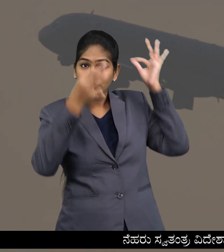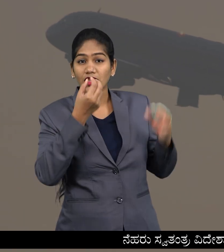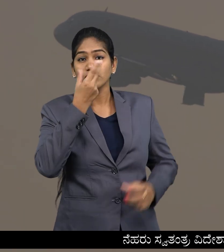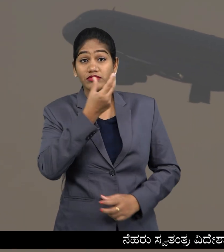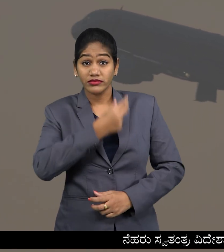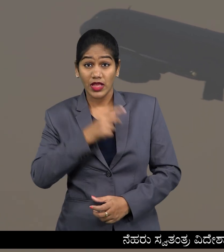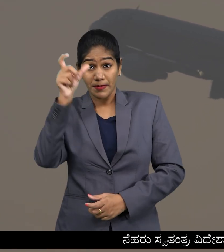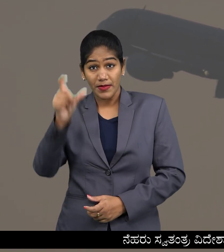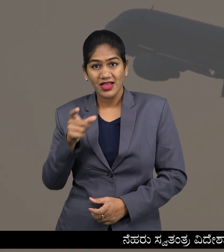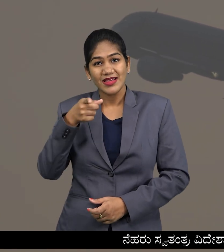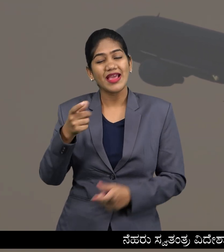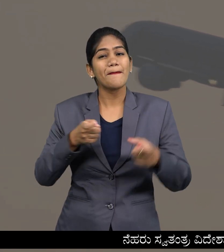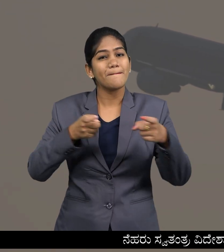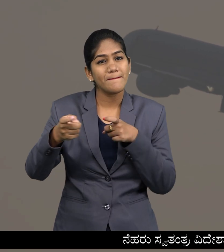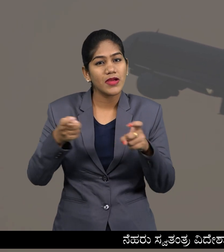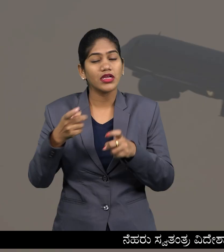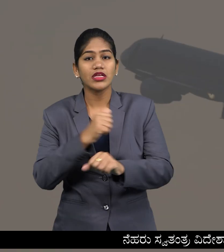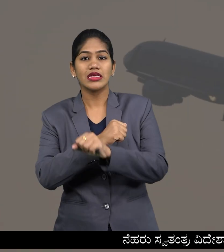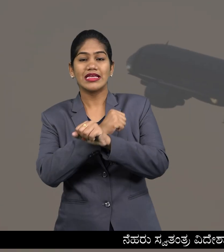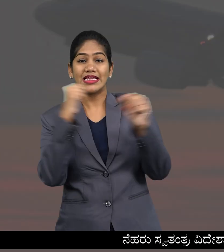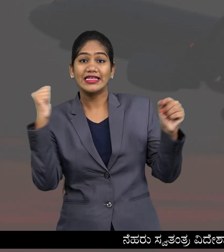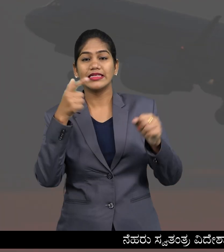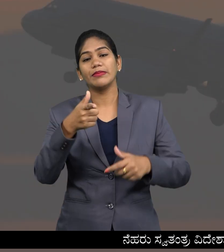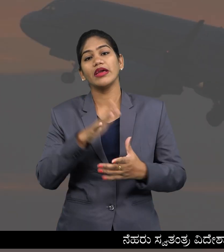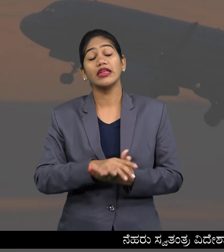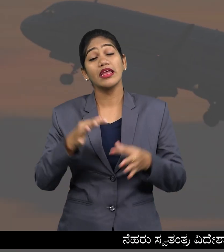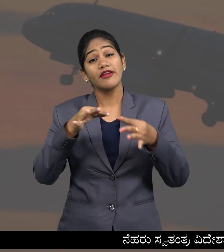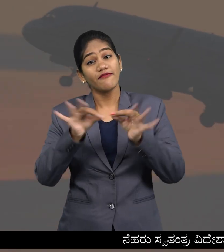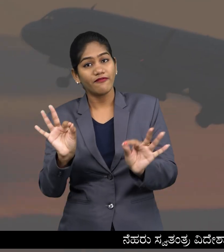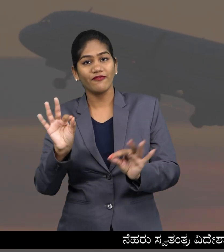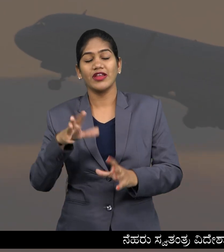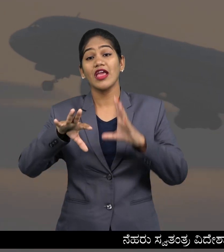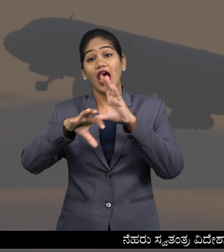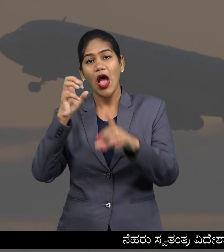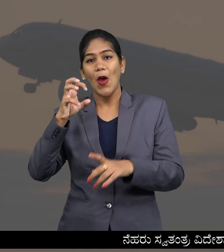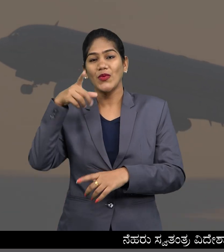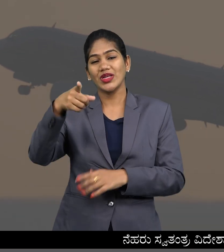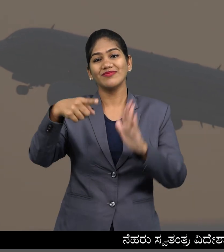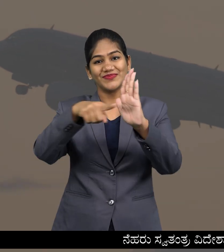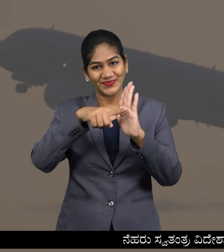ನೆಹರು ಸ್ವತಂತ್ರ ವಿದೇಶಾಂಗ ನೀತಿಯನ್ನು ನಿರ್ವಹಿಸಿದರು.